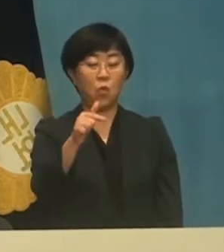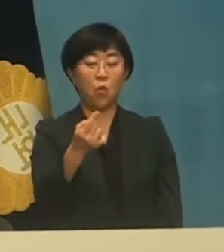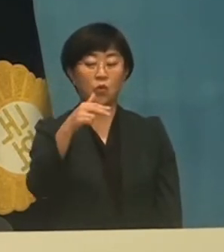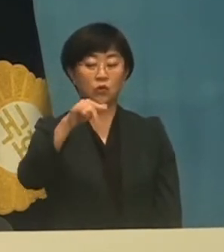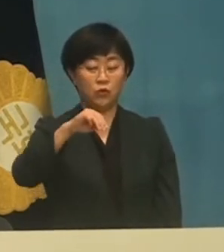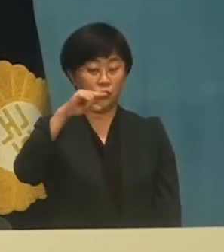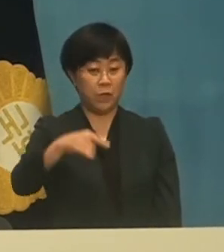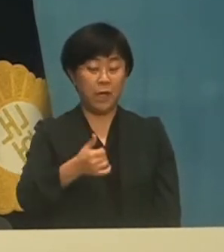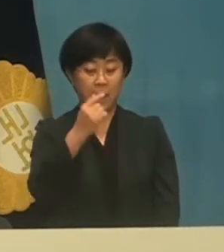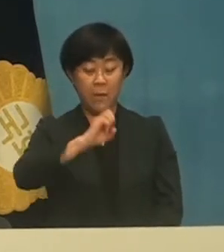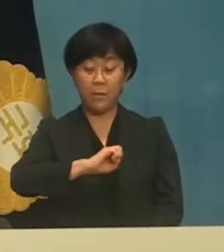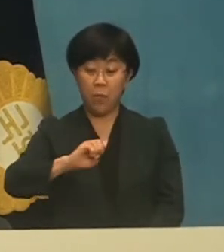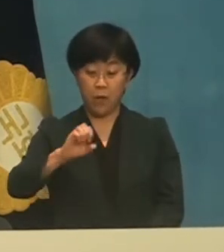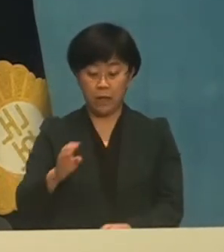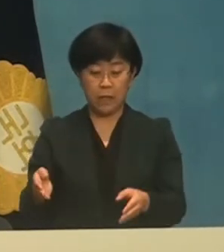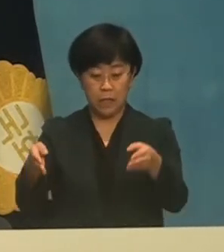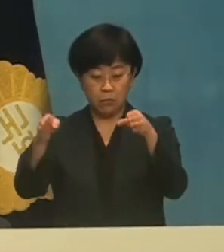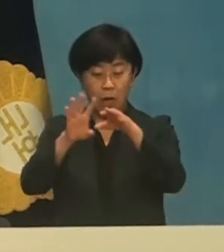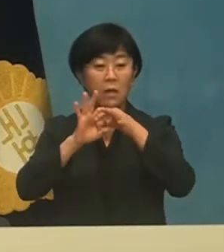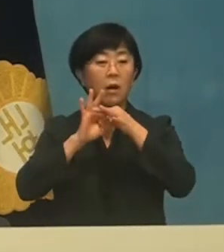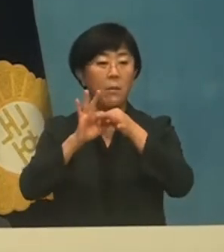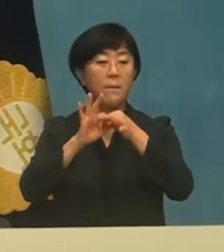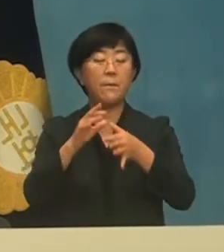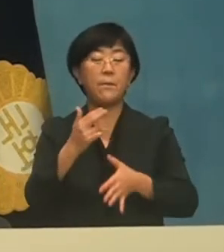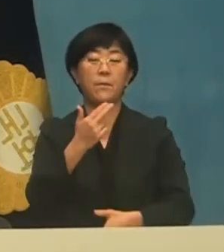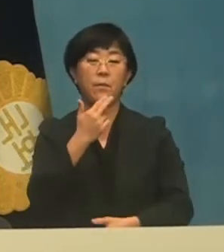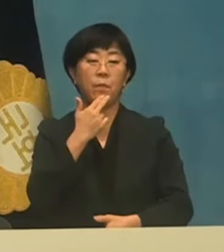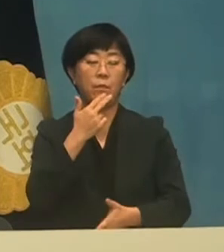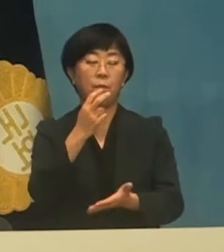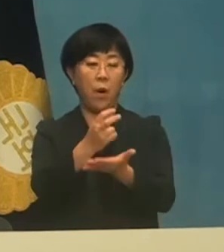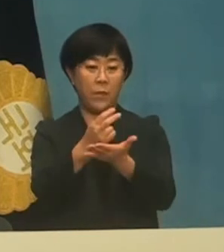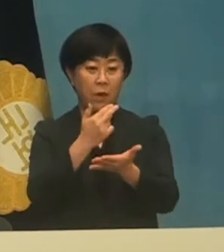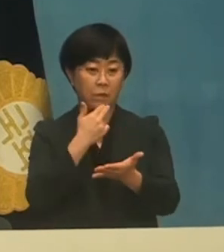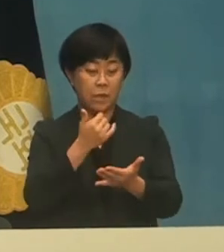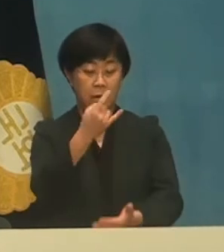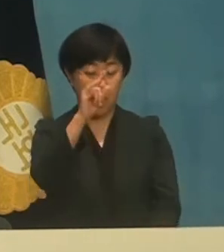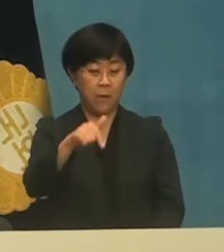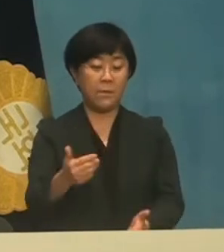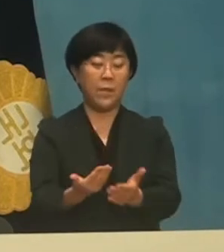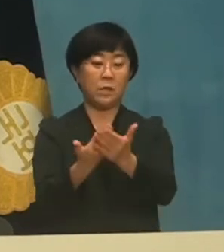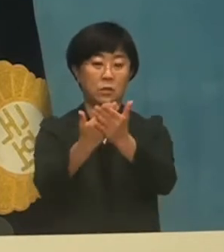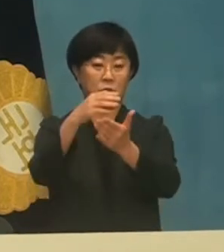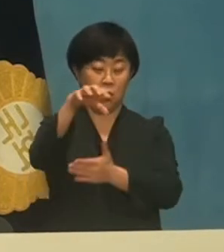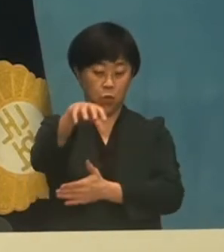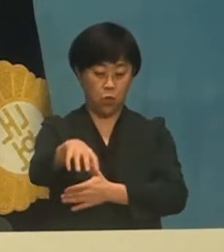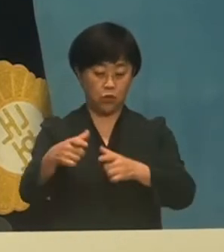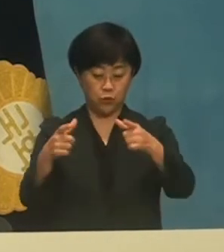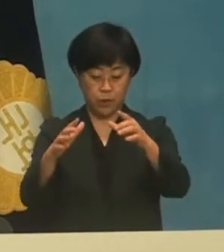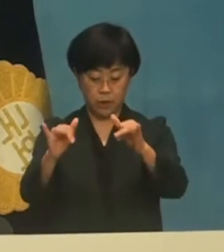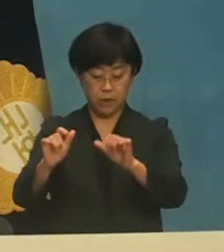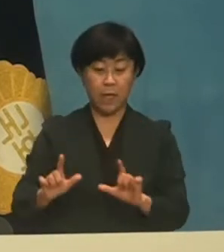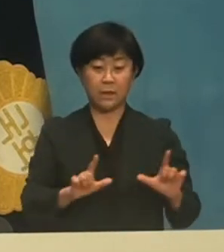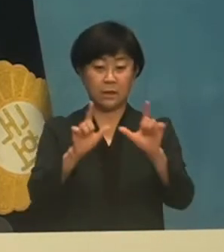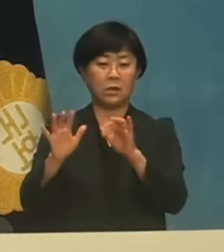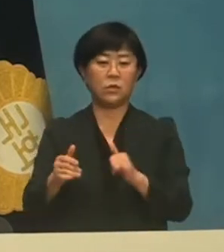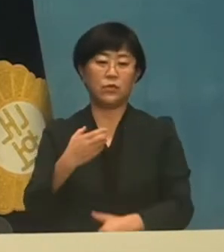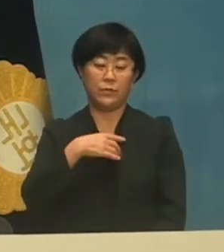고준위 핵폐기물 처리에 관한 해법이 없습니다. 그래서 핵발전소 지역 주민들은 위험을 안고 살아가고